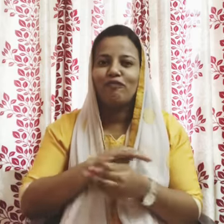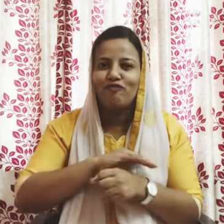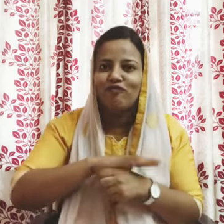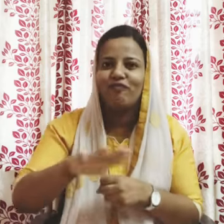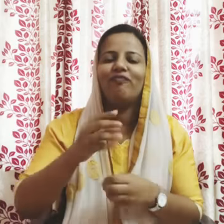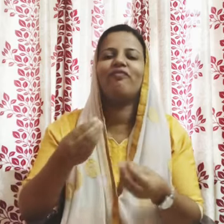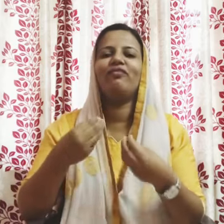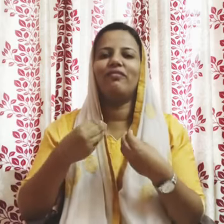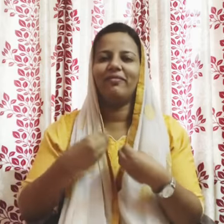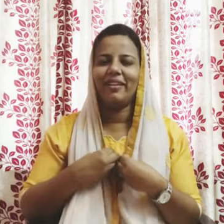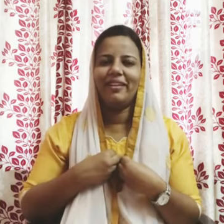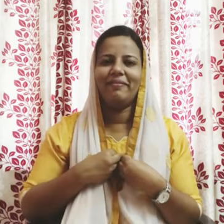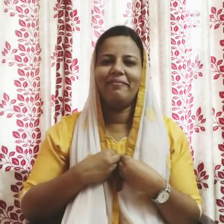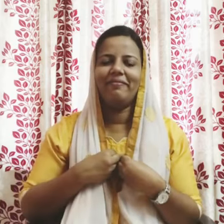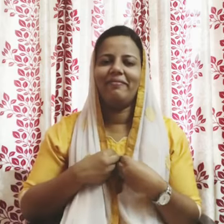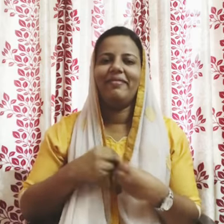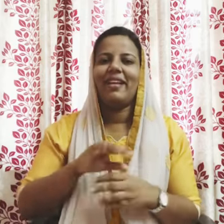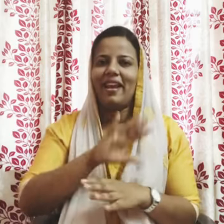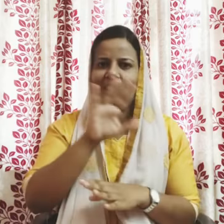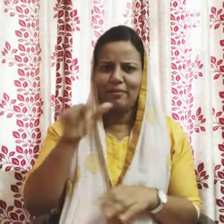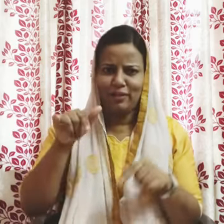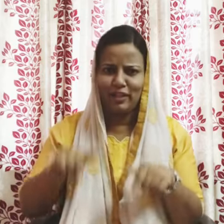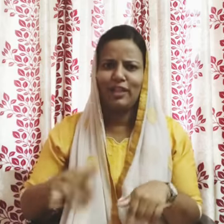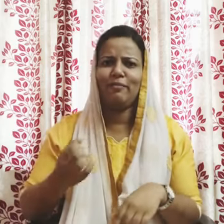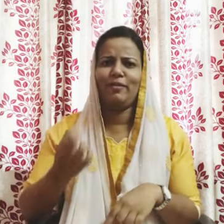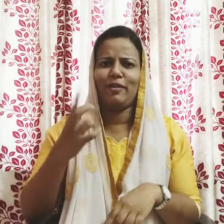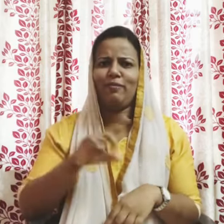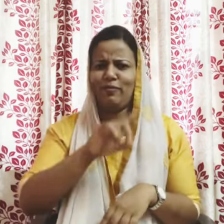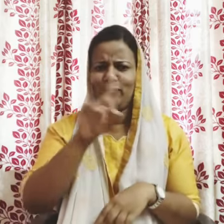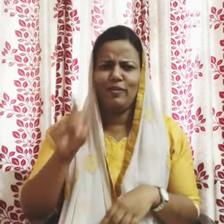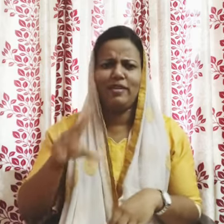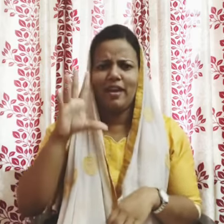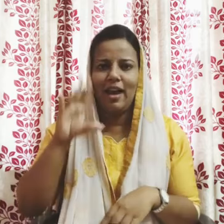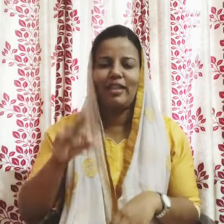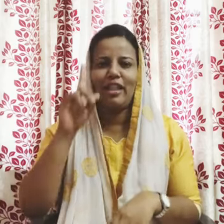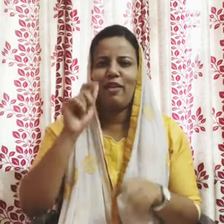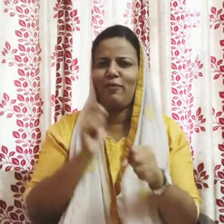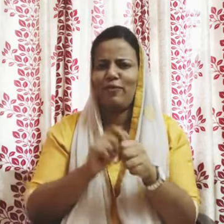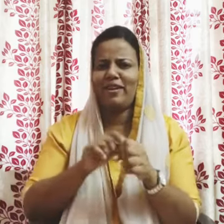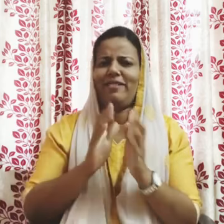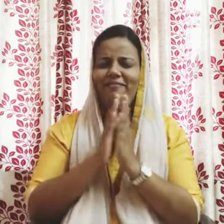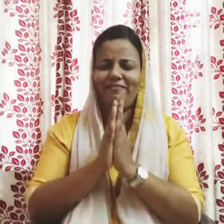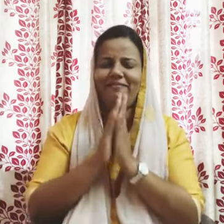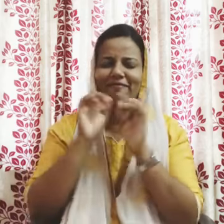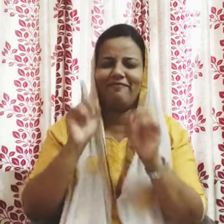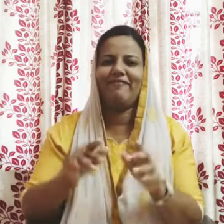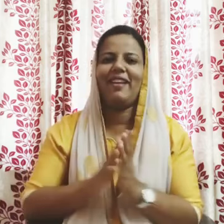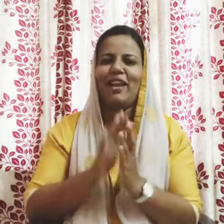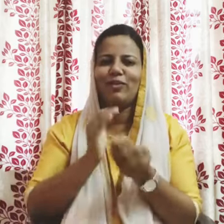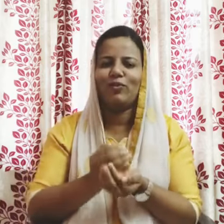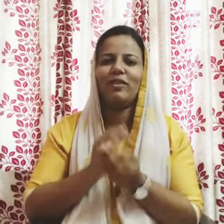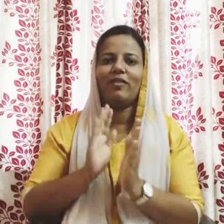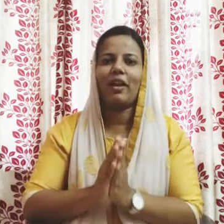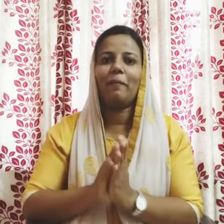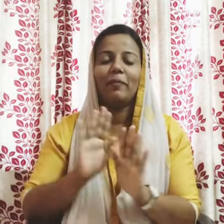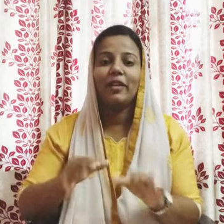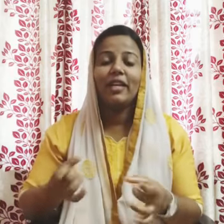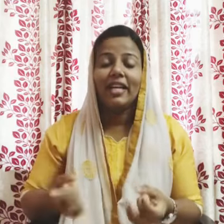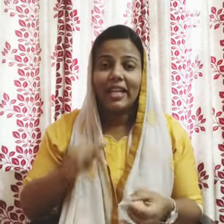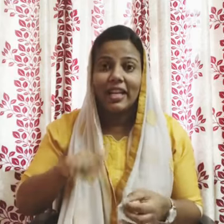നമ്മളെ നിറയ്ക്കുക തന്നെ ചെയ്യും കേട്ടോ. കർത്താവ് അതിനുവേണ്ടി നിങ്ങളെ ഈ പകൽക്കാലവും ഈ രാത്രിക്കാലവും ഒരുക്കട്ടെ എന്ന് പ്രാർത്ഥിക്കുന്നു. കർത്താവ് സംരക്ഷിക്കട്ടെ. അവൻ ഒരു സന്തോഷ